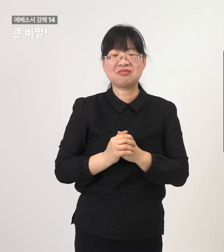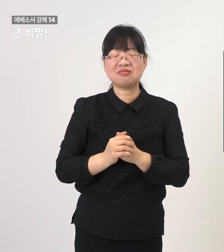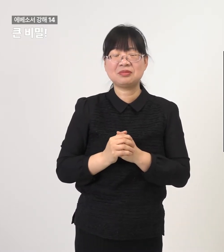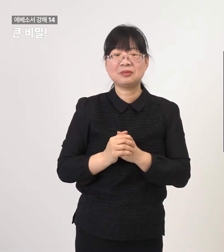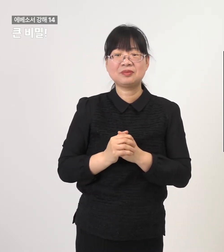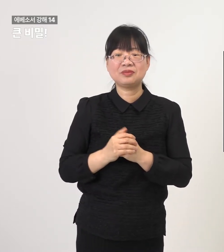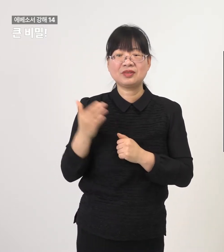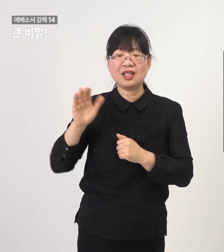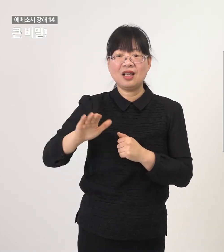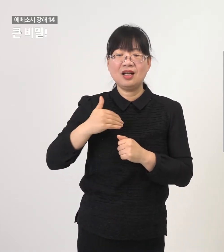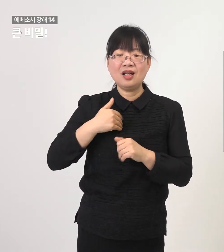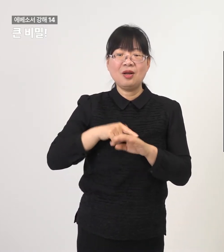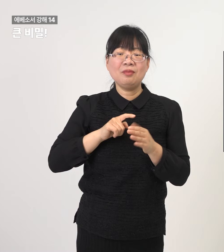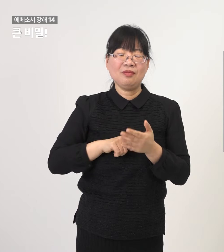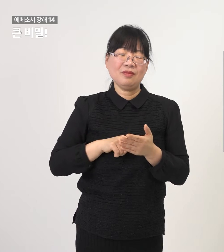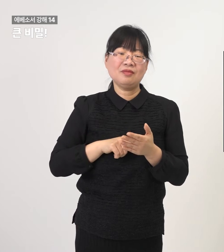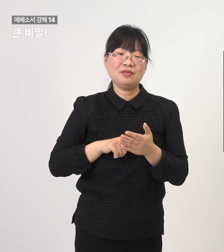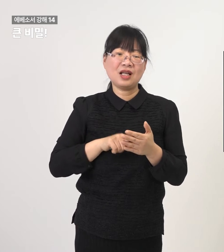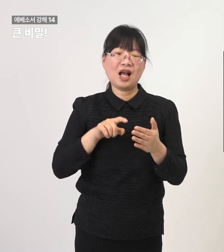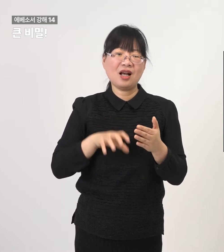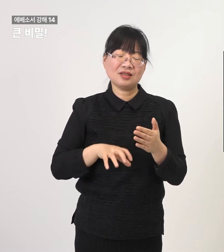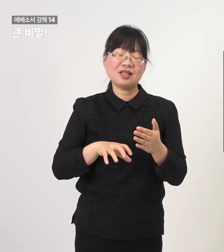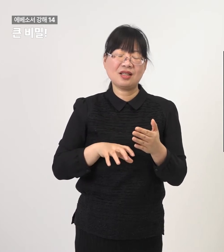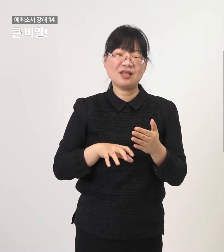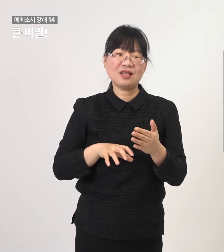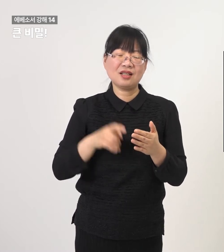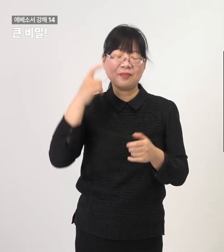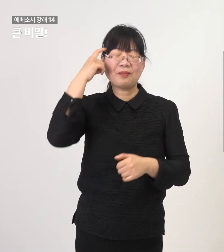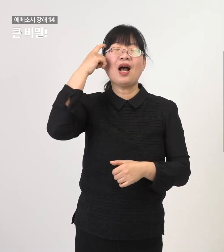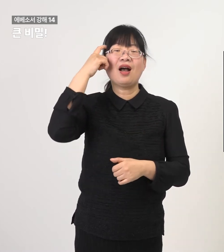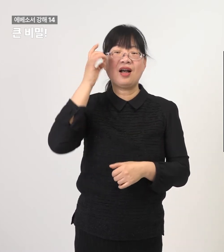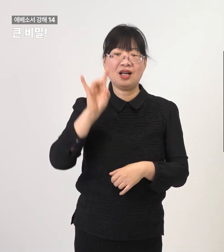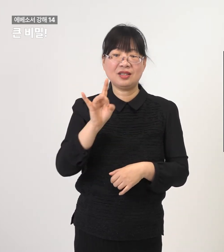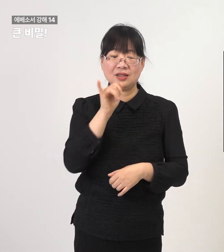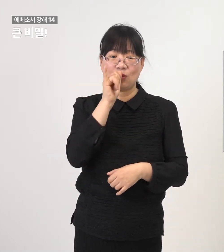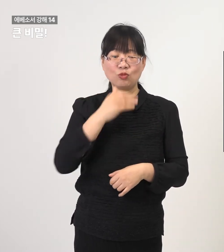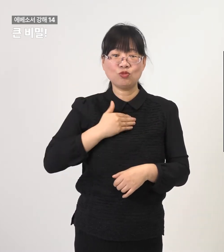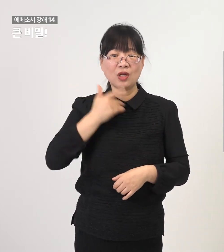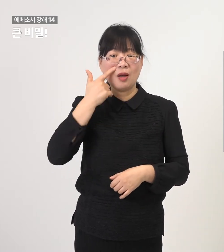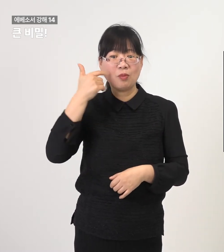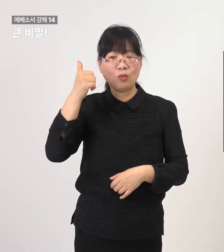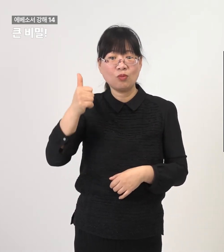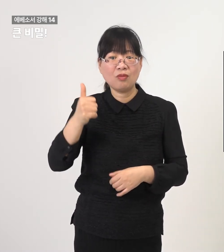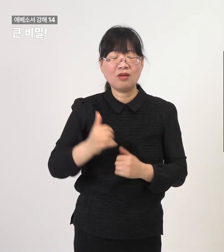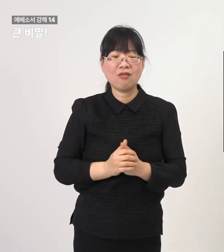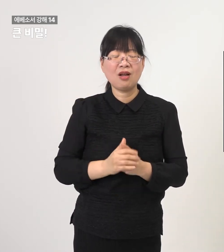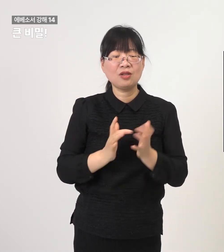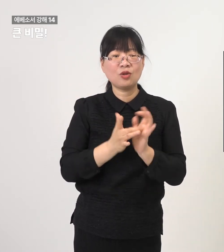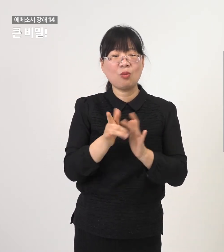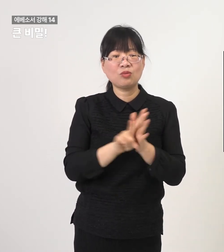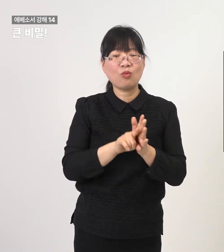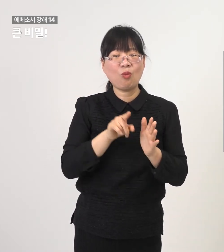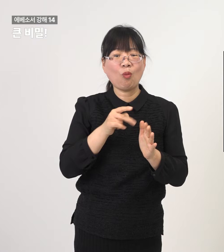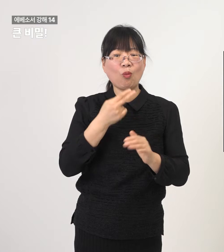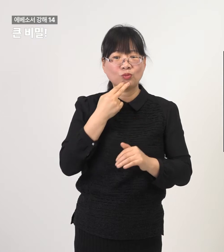근데 제가 마음에 탁 걸리는 게 하나 있었어요. 우리 아버지 예수 안 믿고